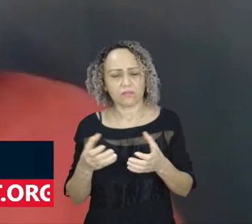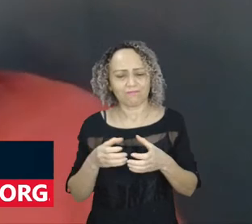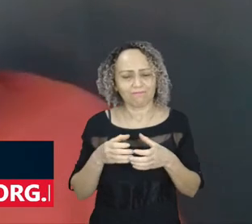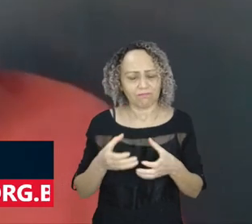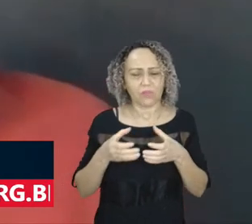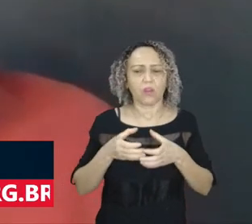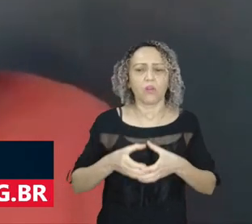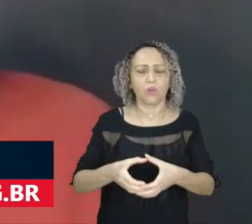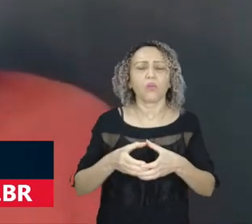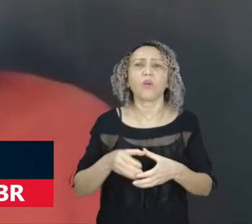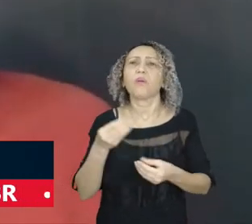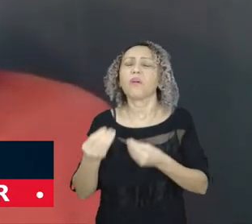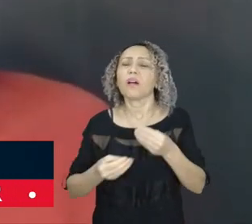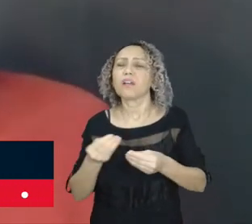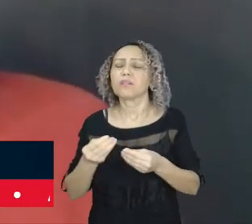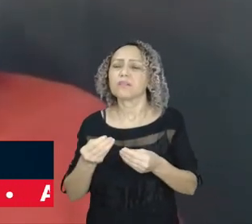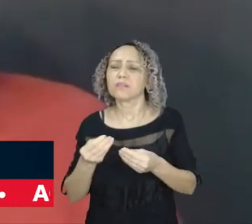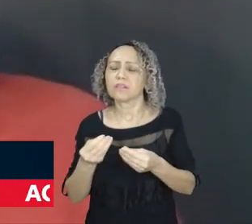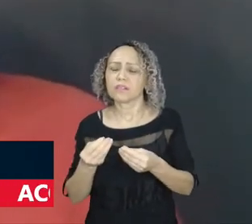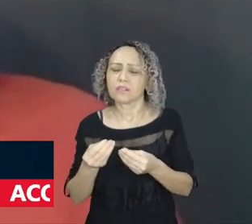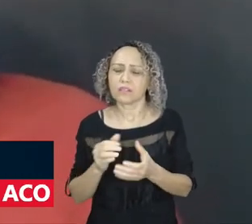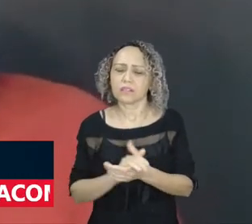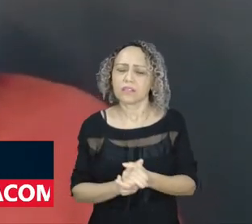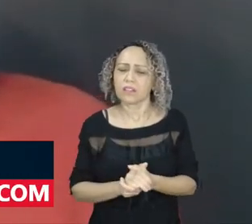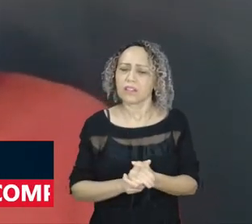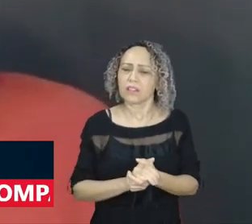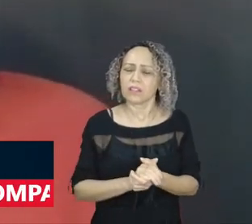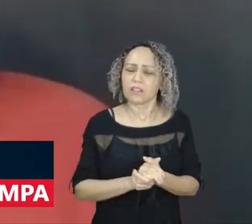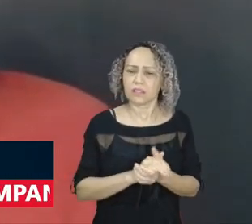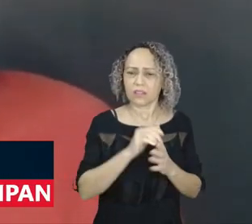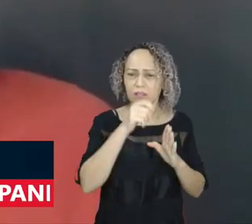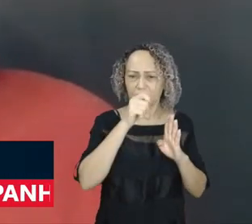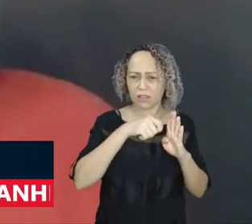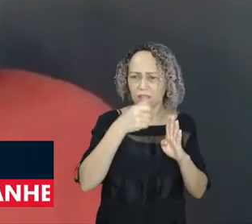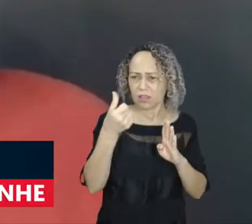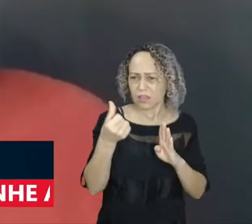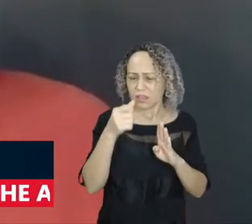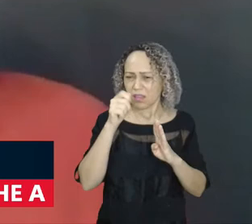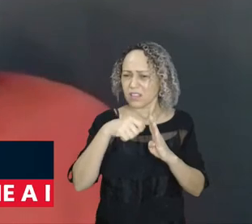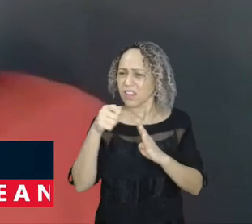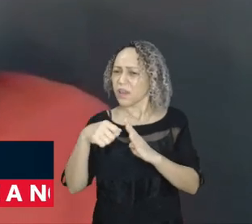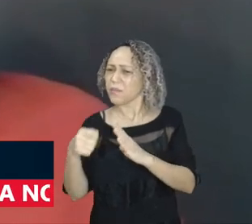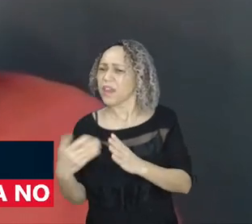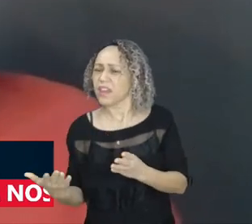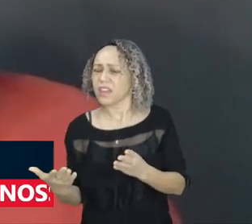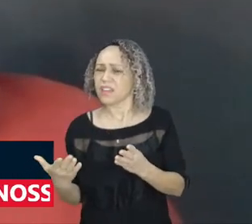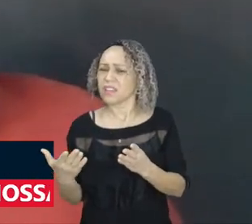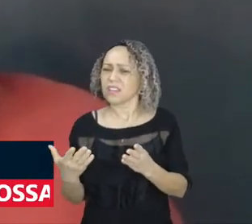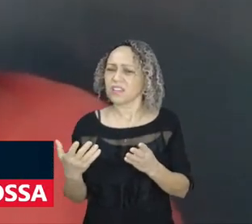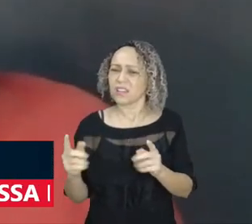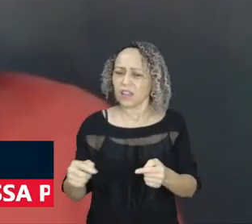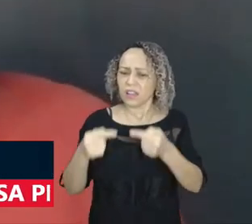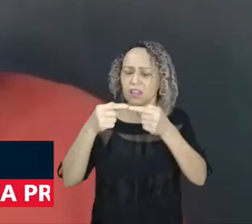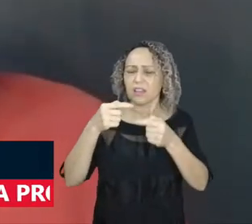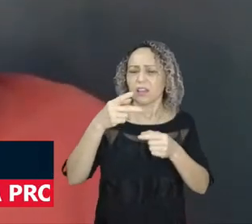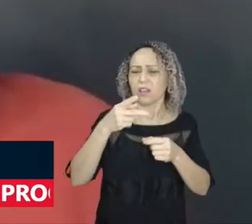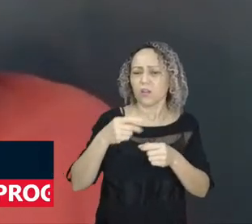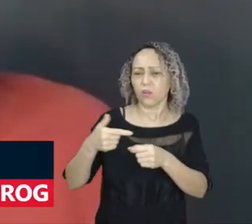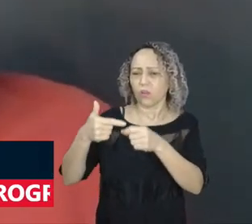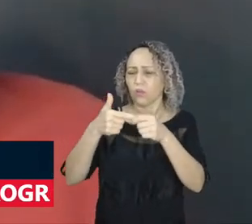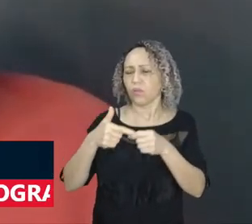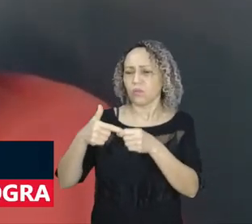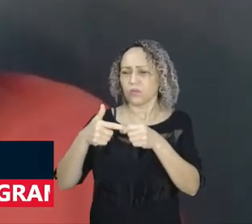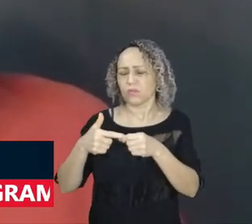resultado eleitoral corrente, está-se por 6 meses com uma subvenção ao combustível fóssil, que é um